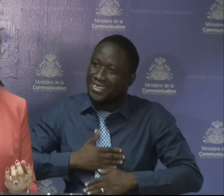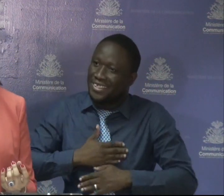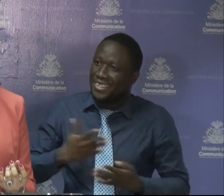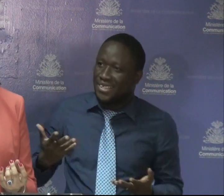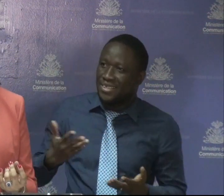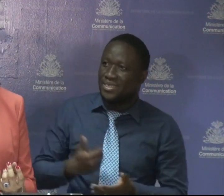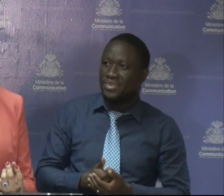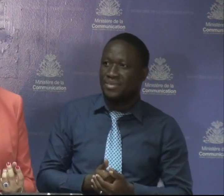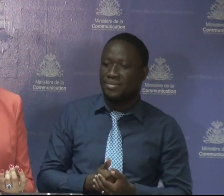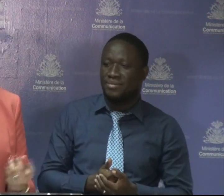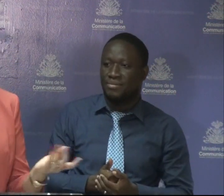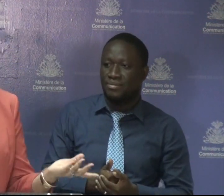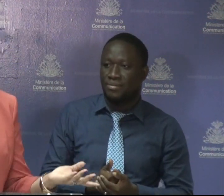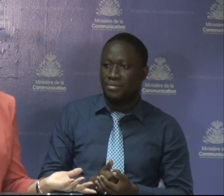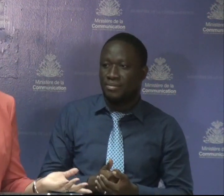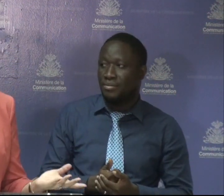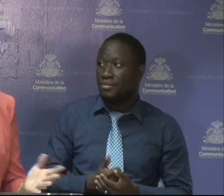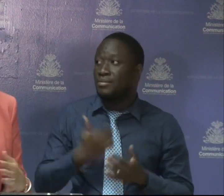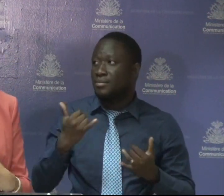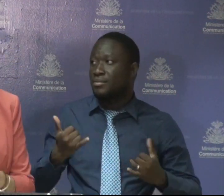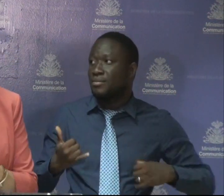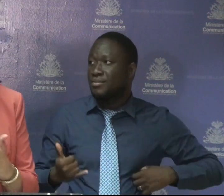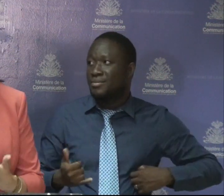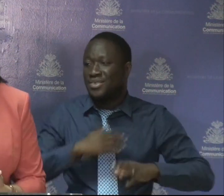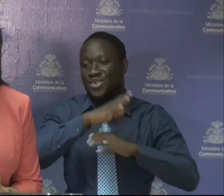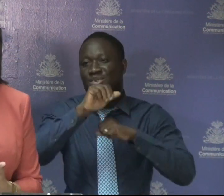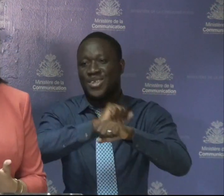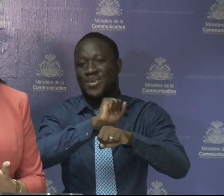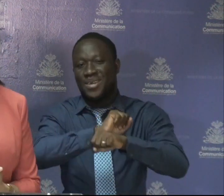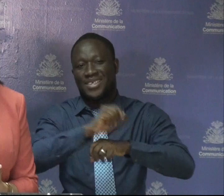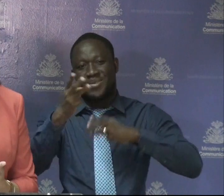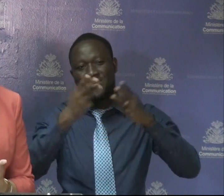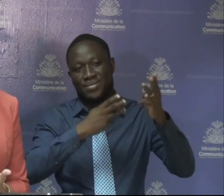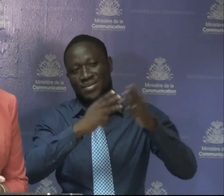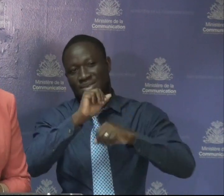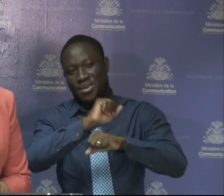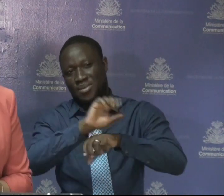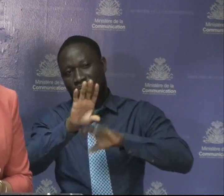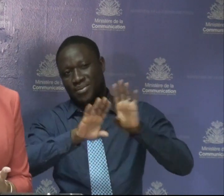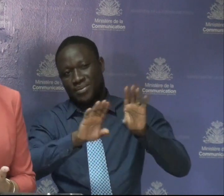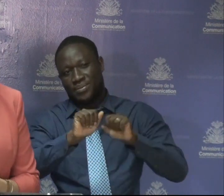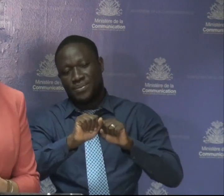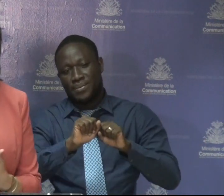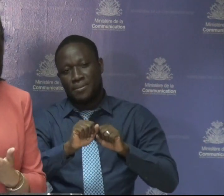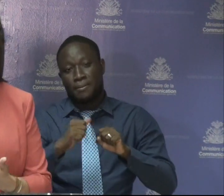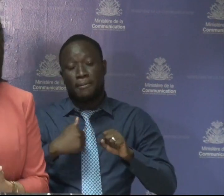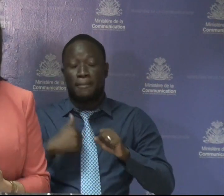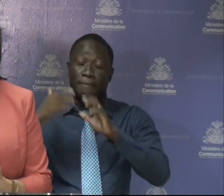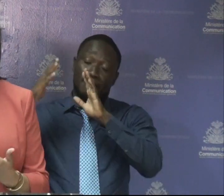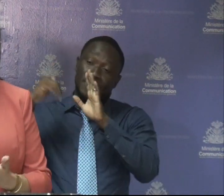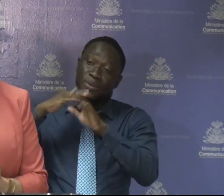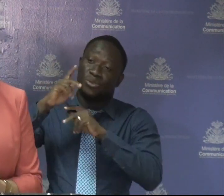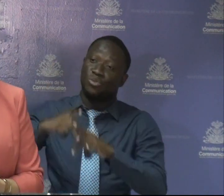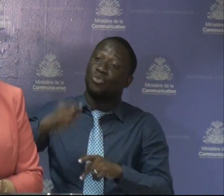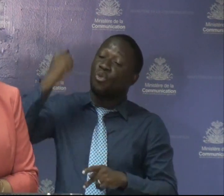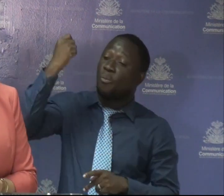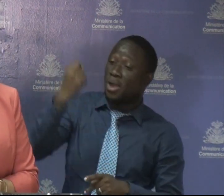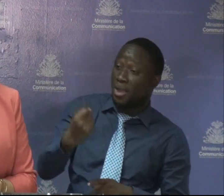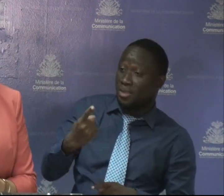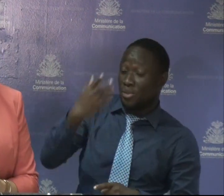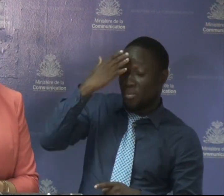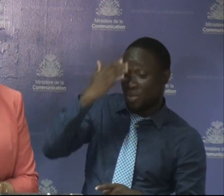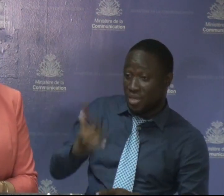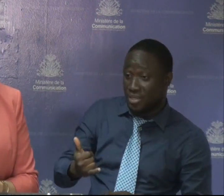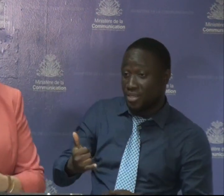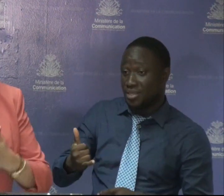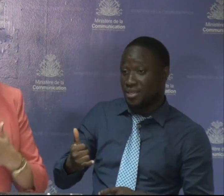faire ça? Donc, je dis, hein, c'est tout le travail ça que le ministère touriste nous-mêmes n'a fait. Et nous souhaitons que tout le monde comprenne que pour qui ça que